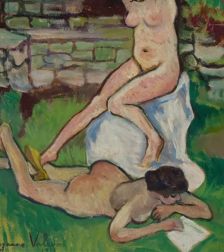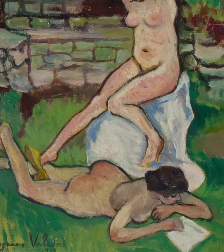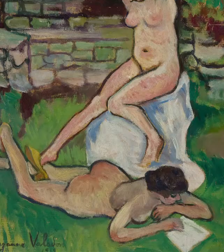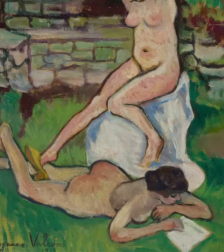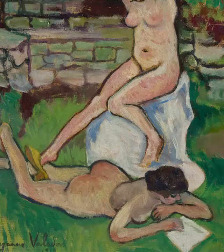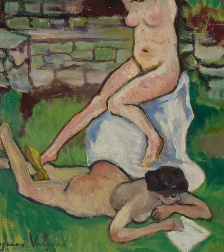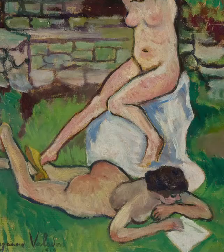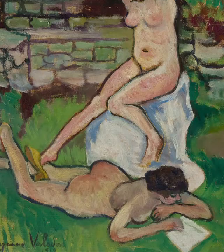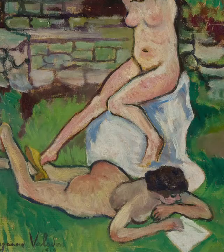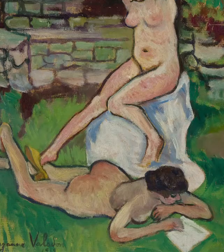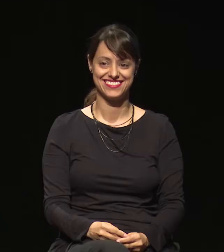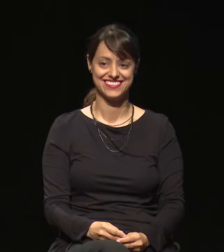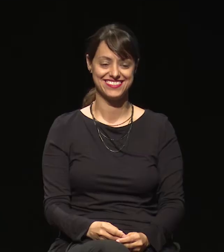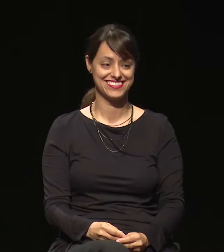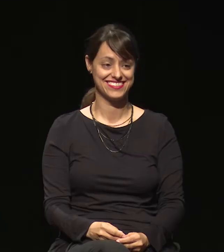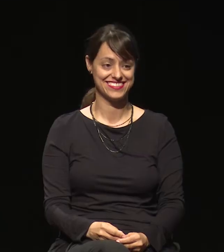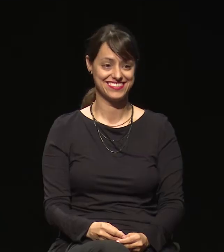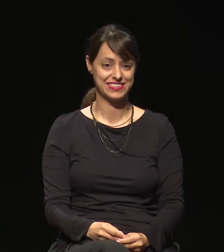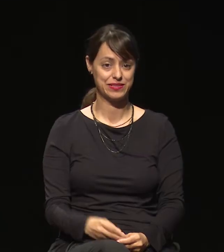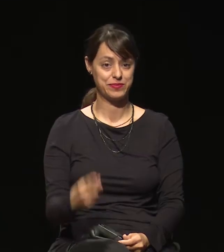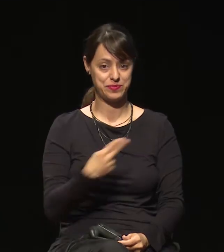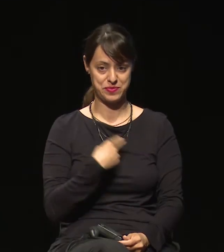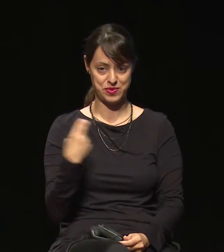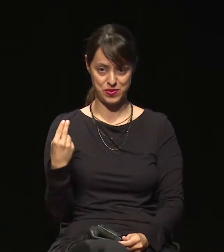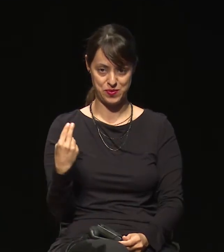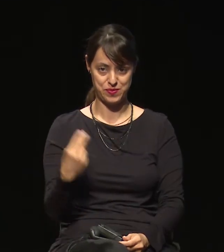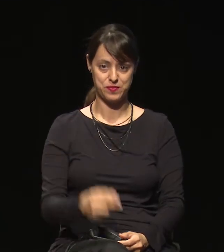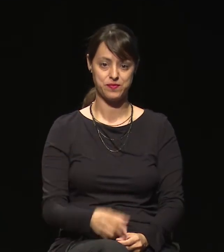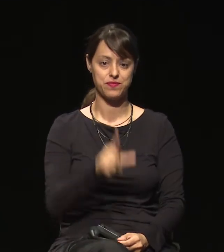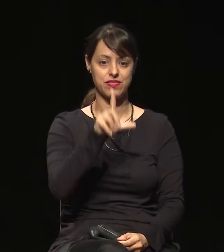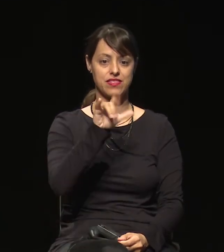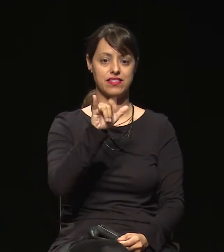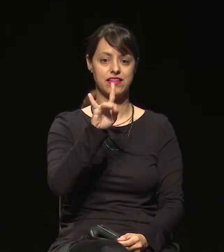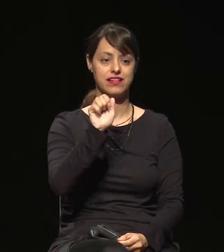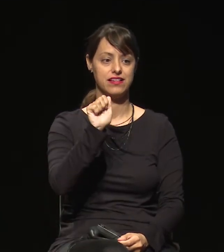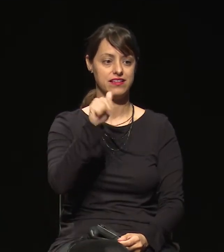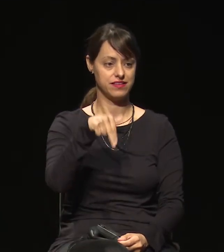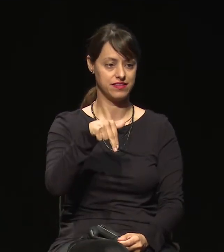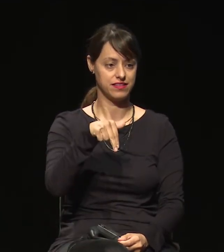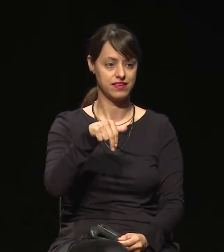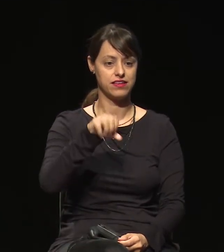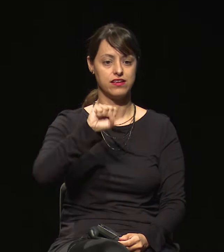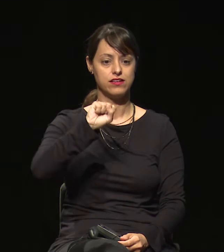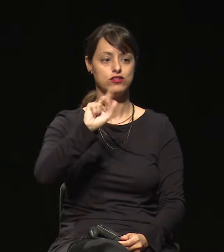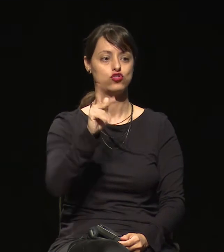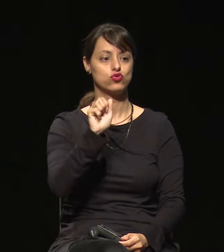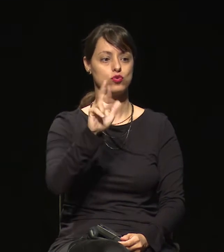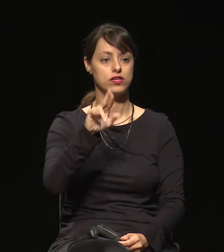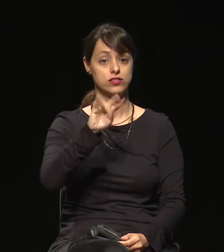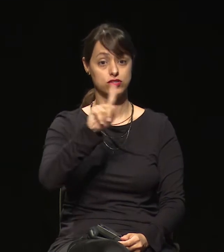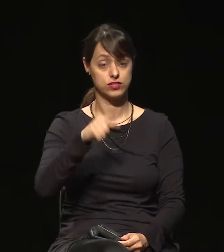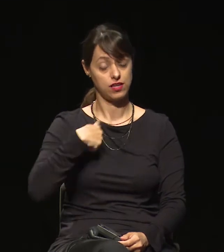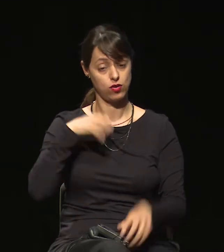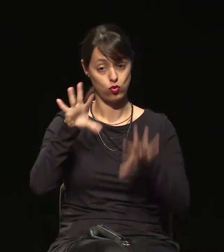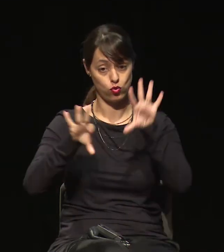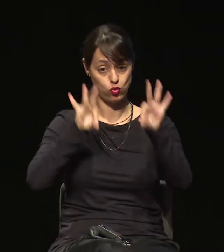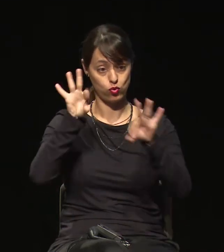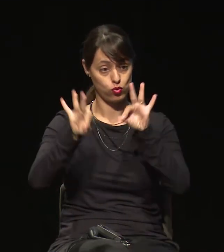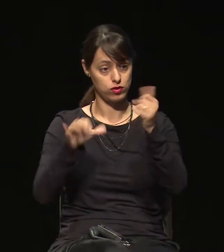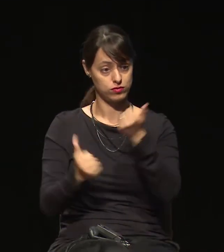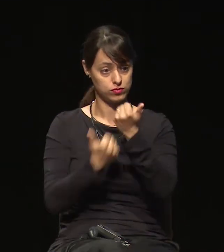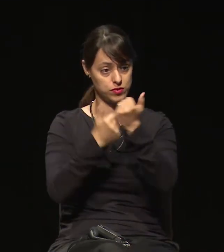Bom dia. O meu nome é Lília Moritz Schwartz. Eu sou curadora adjunta aqui